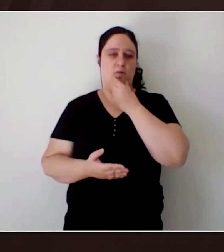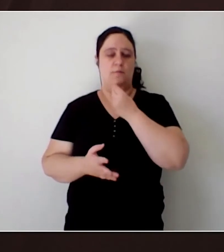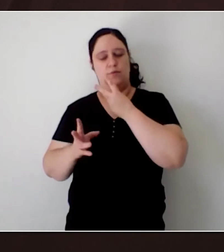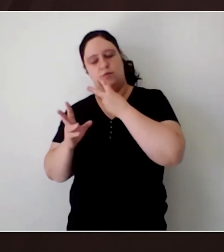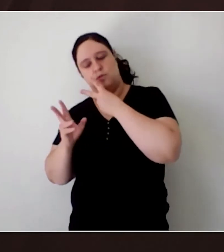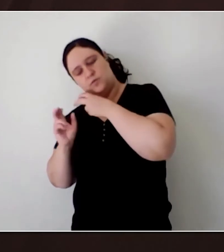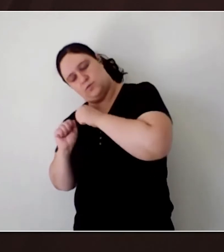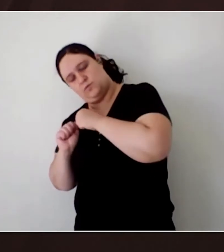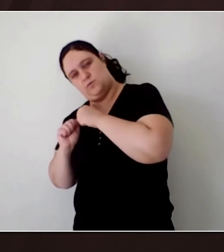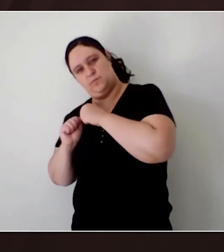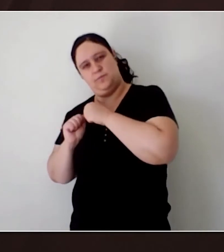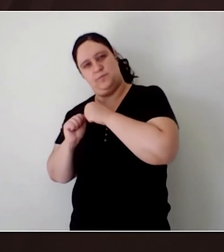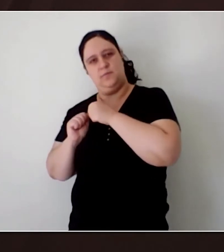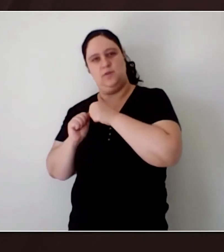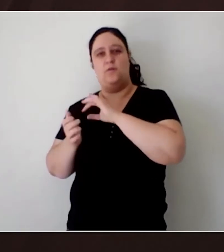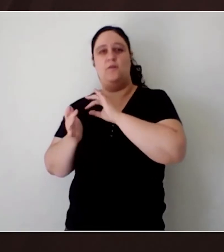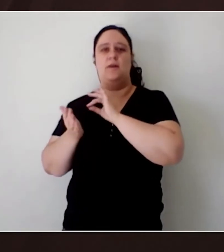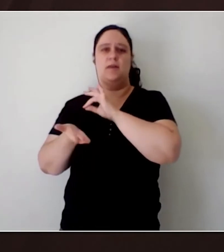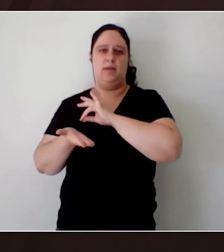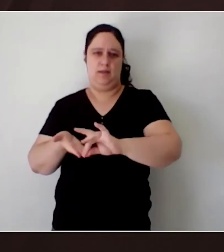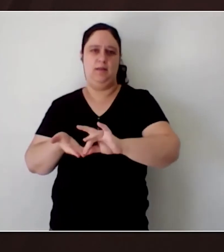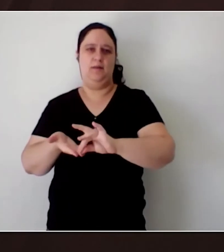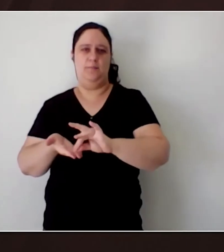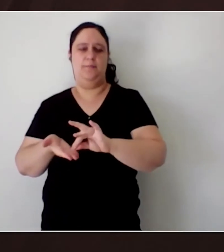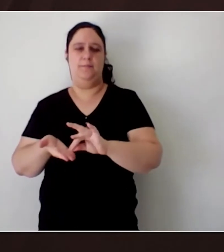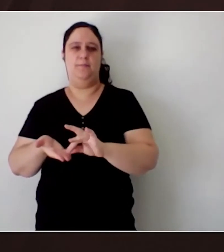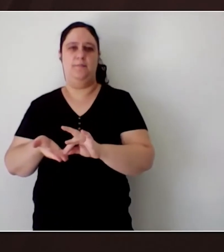meio do trigo e retirou-se. Irmãos,